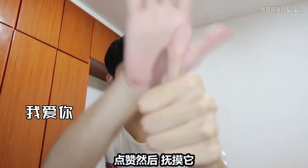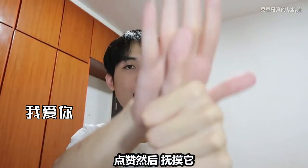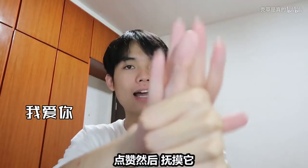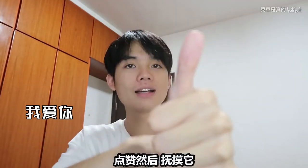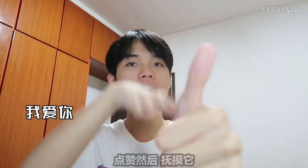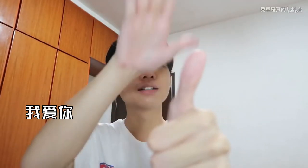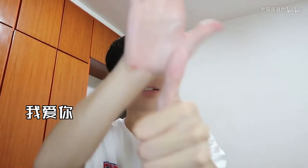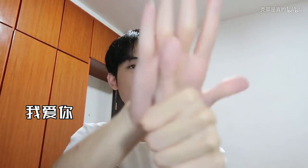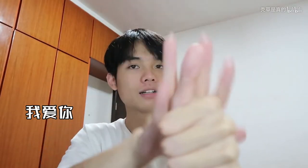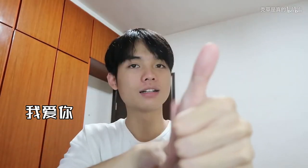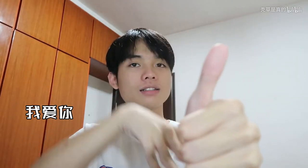它。